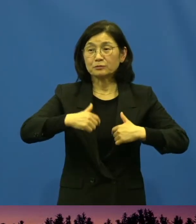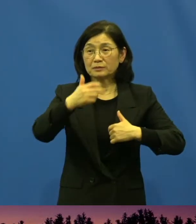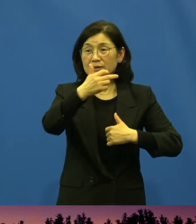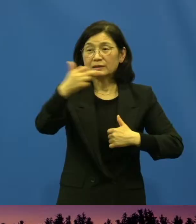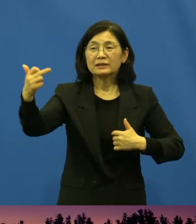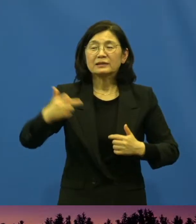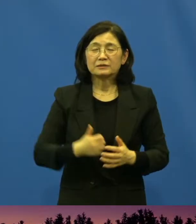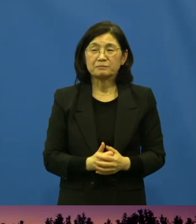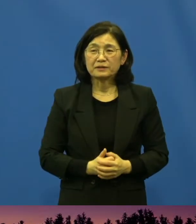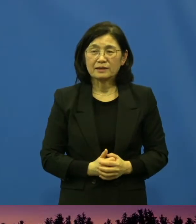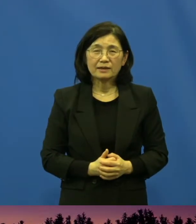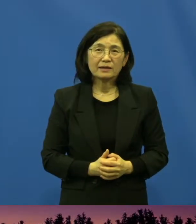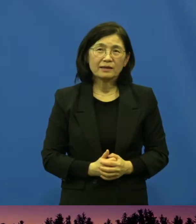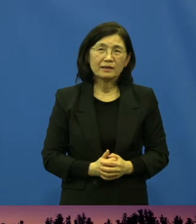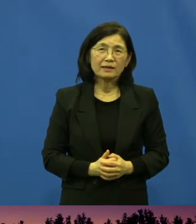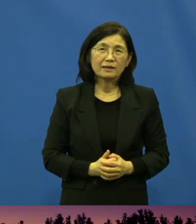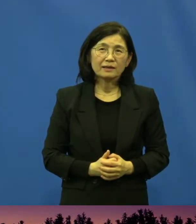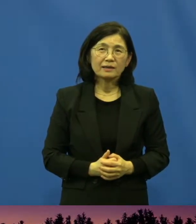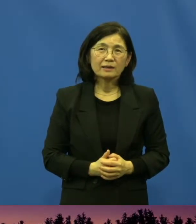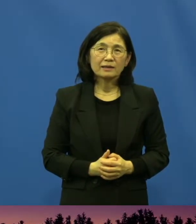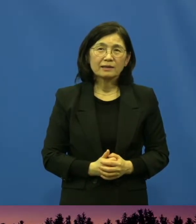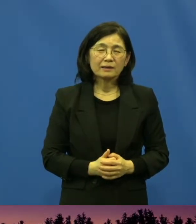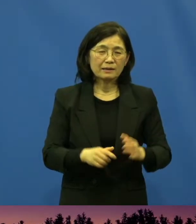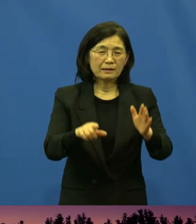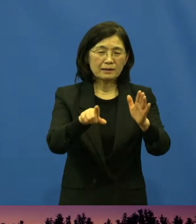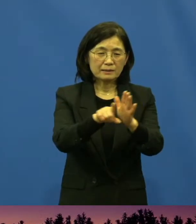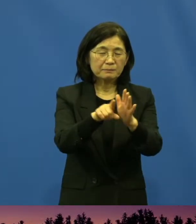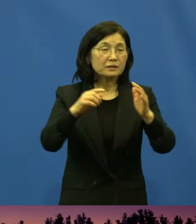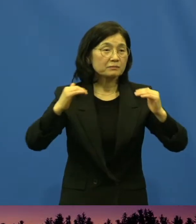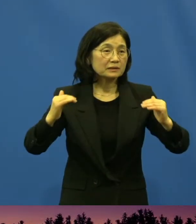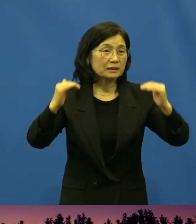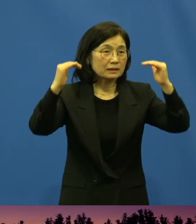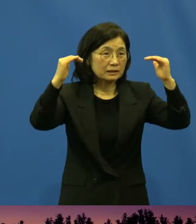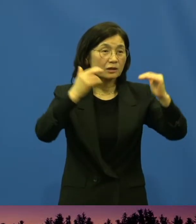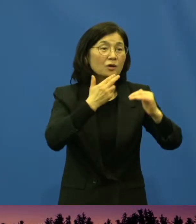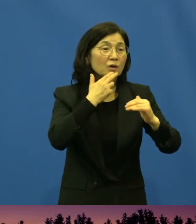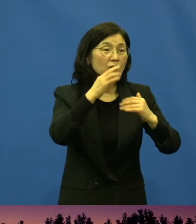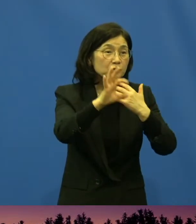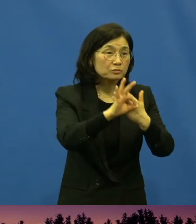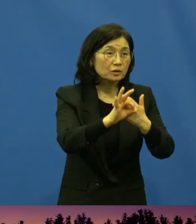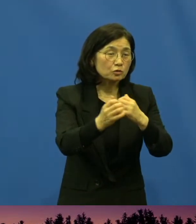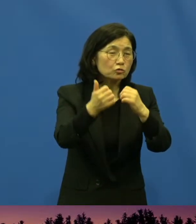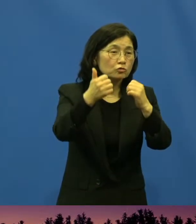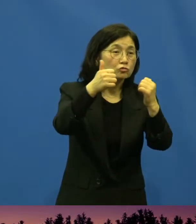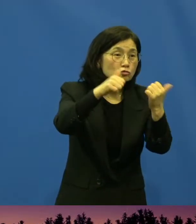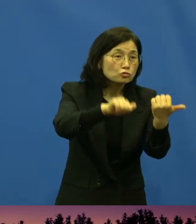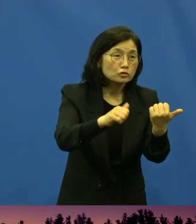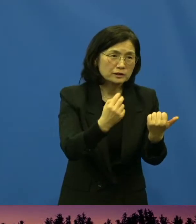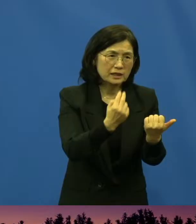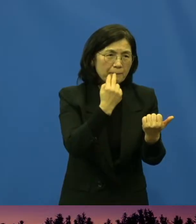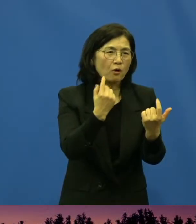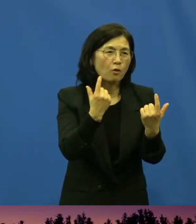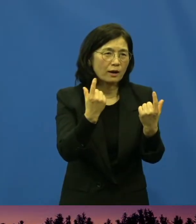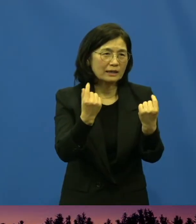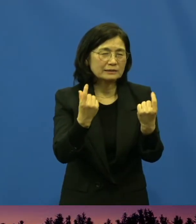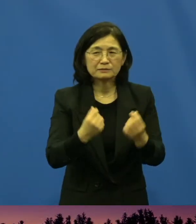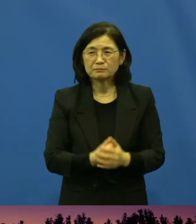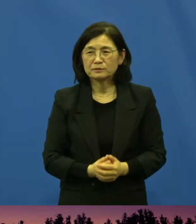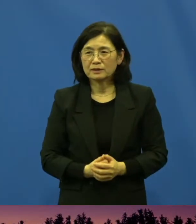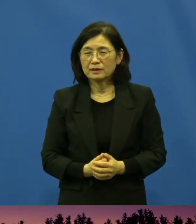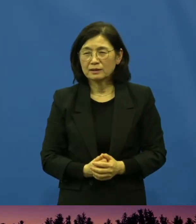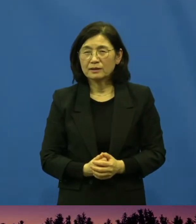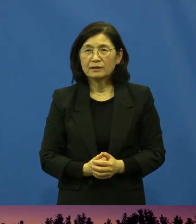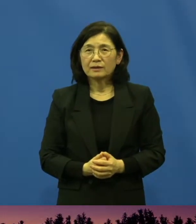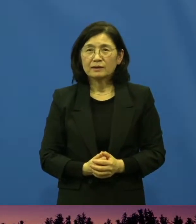그거보다 기쁨이 없죠, 여러분. 자라지 않는다면 죽은 생명체죠. 심각한 거죠. 여러분, 누가 기뻐하실까요? 우리